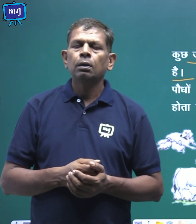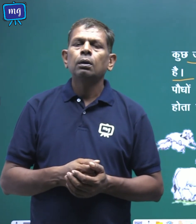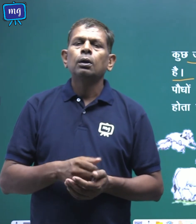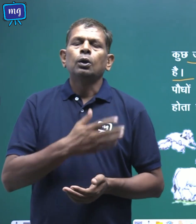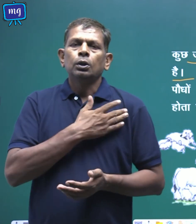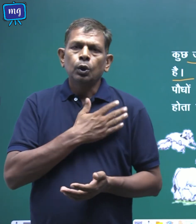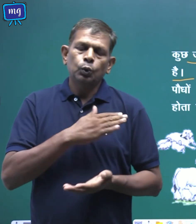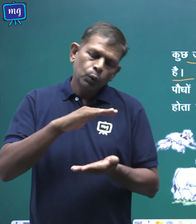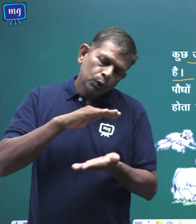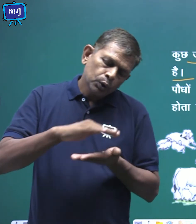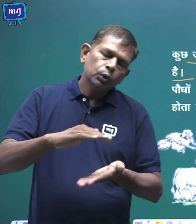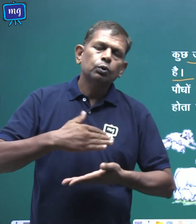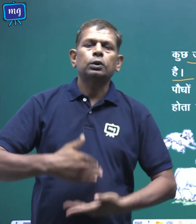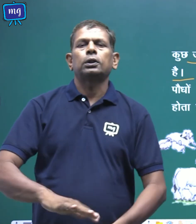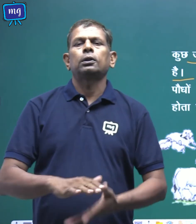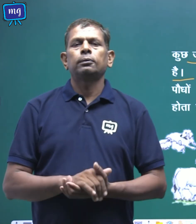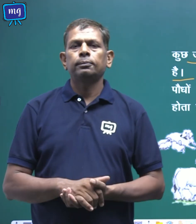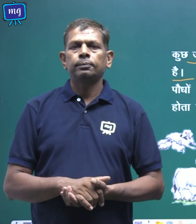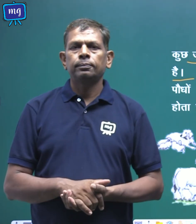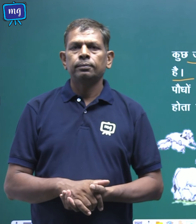जंतु शिशु को जन्म देते हैं।